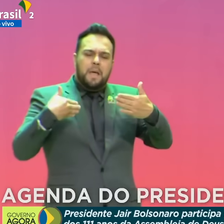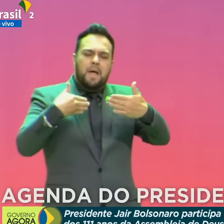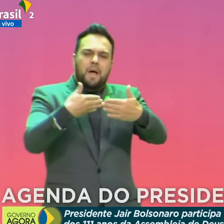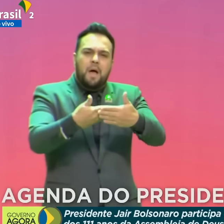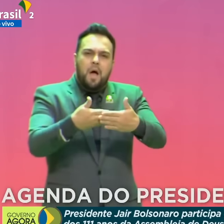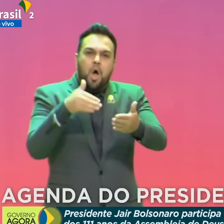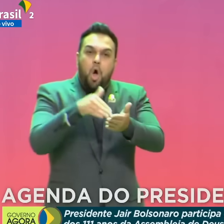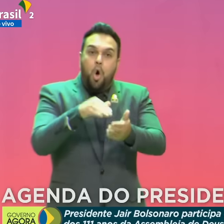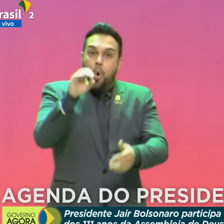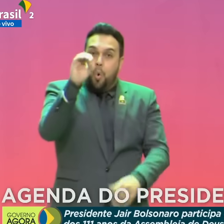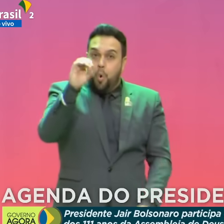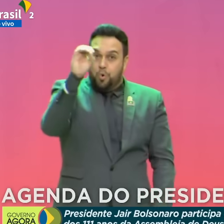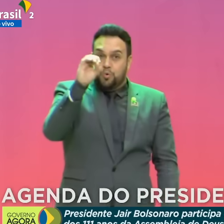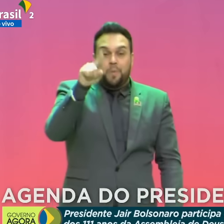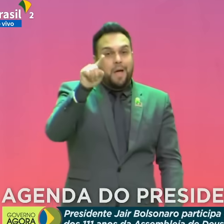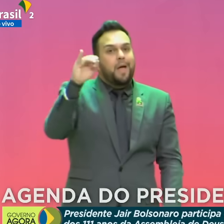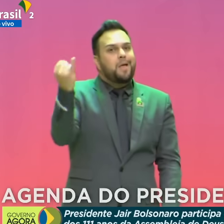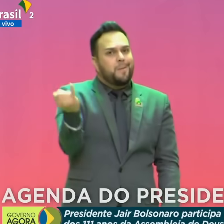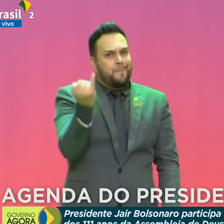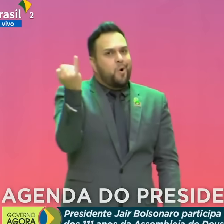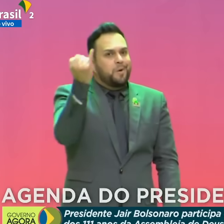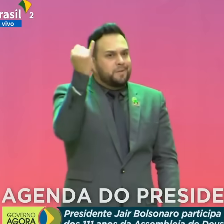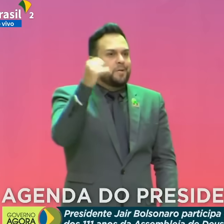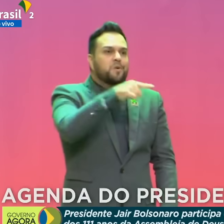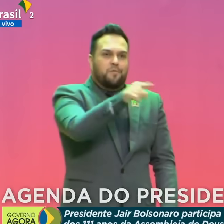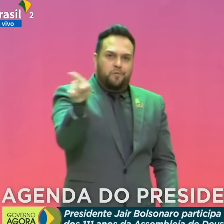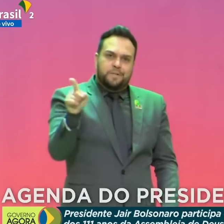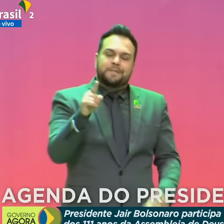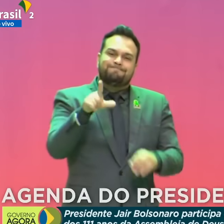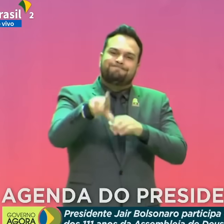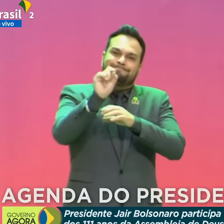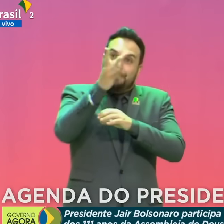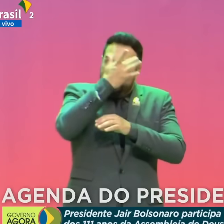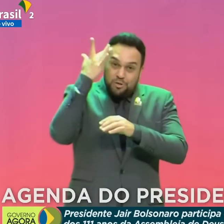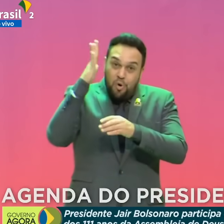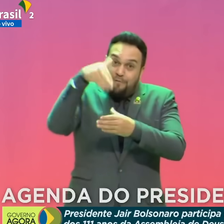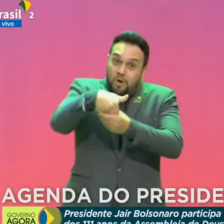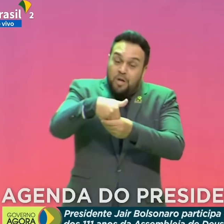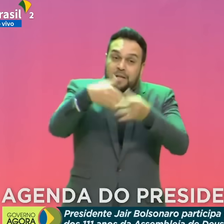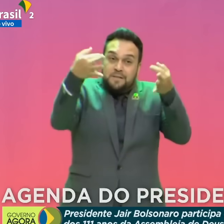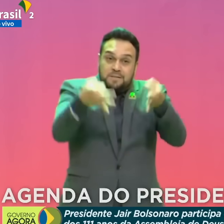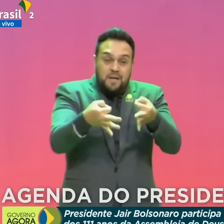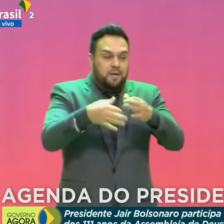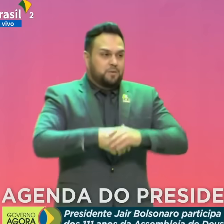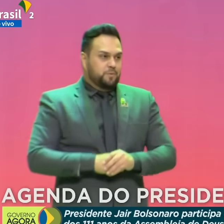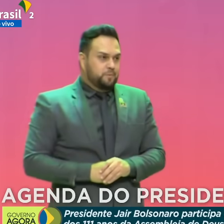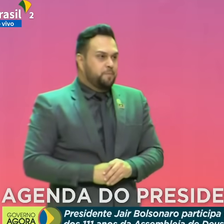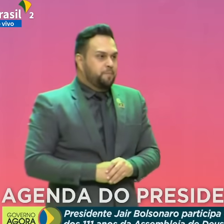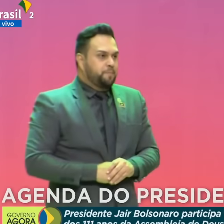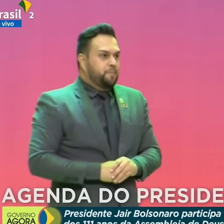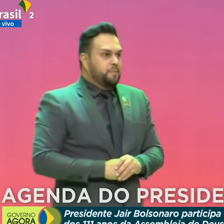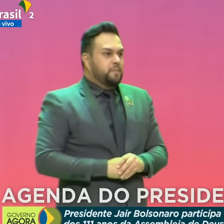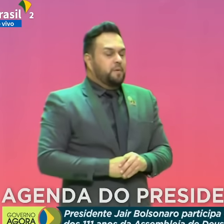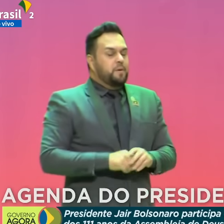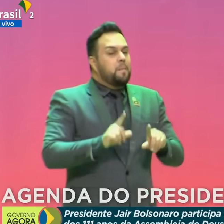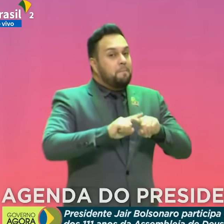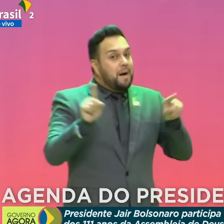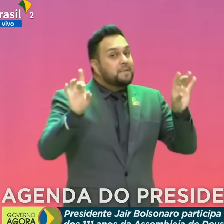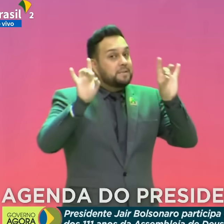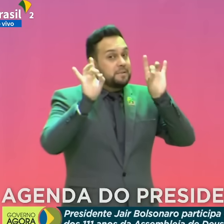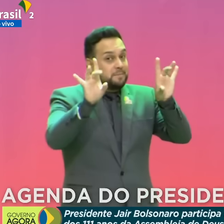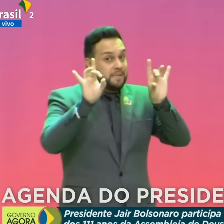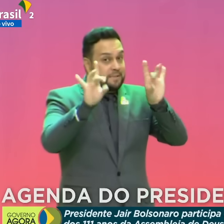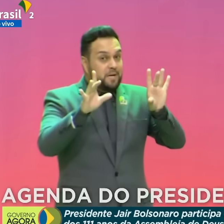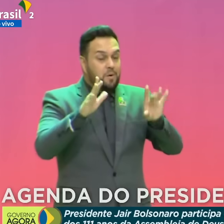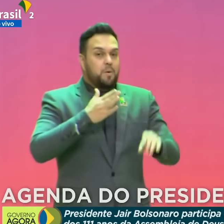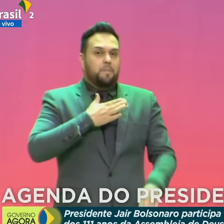nós. Indo para o encerramento, isso serve para todos nós, mas especial